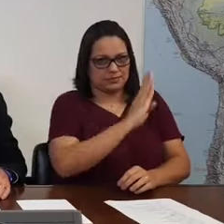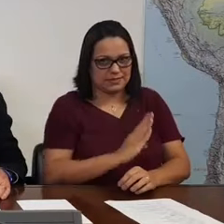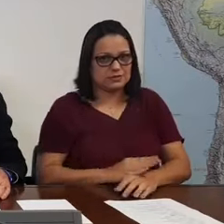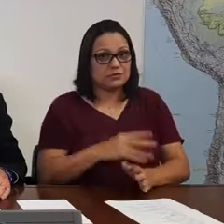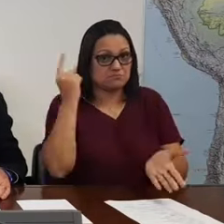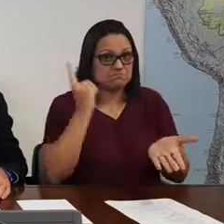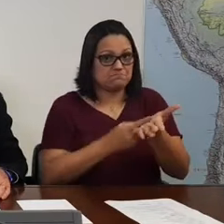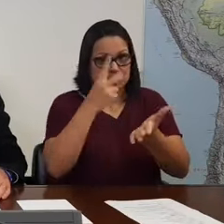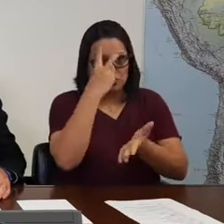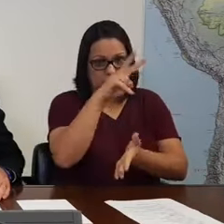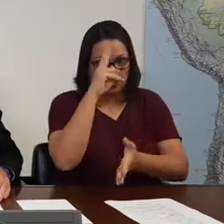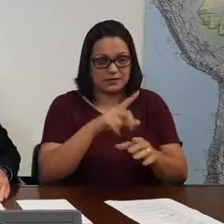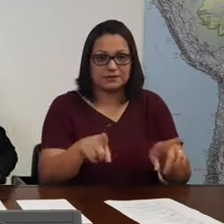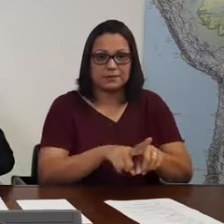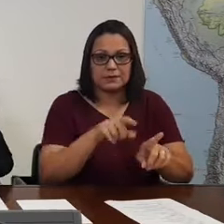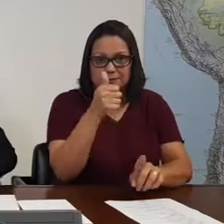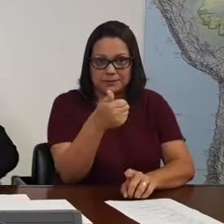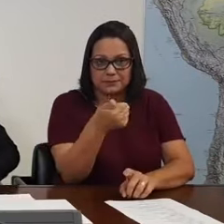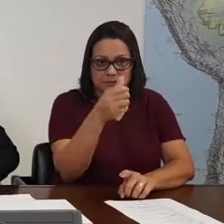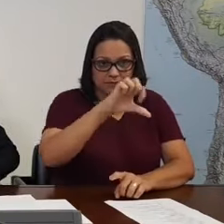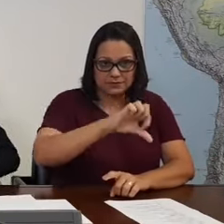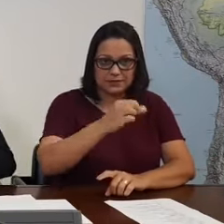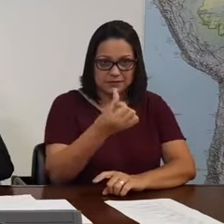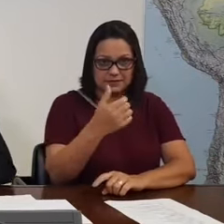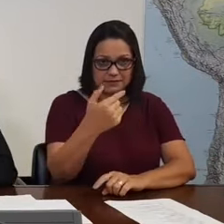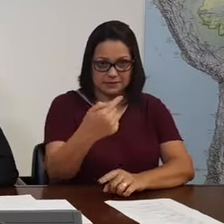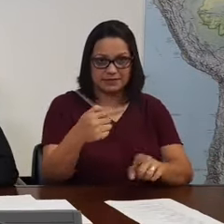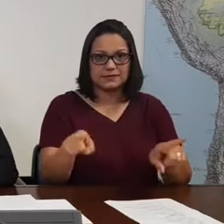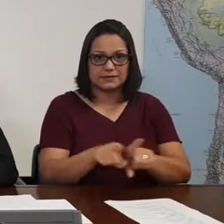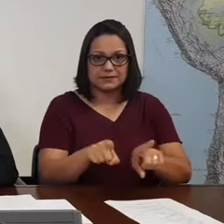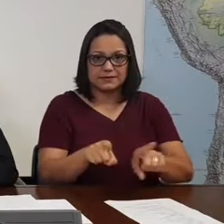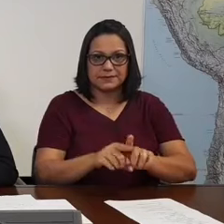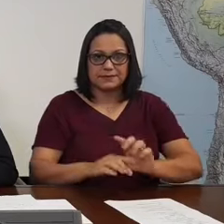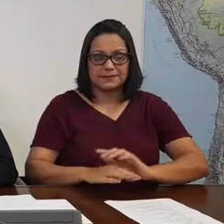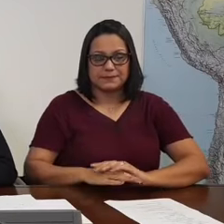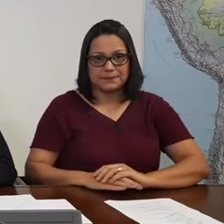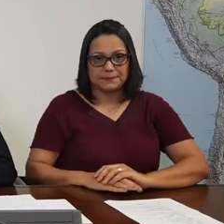também em 67, nós tivemos ali,